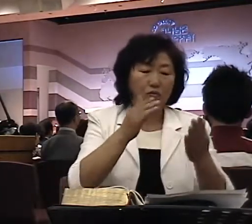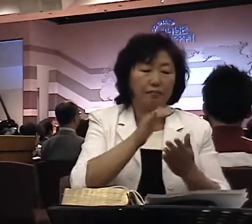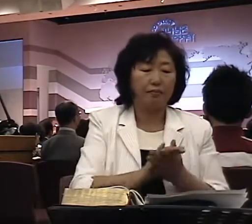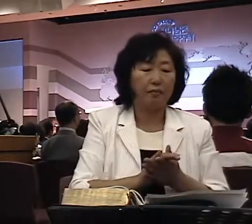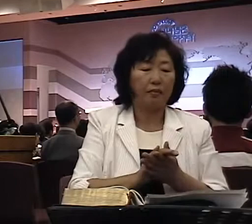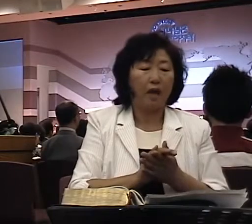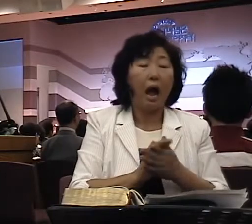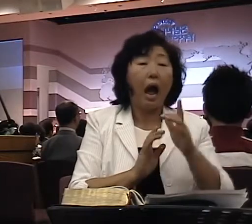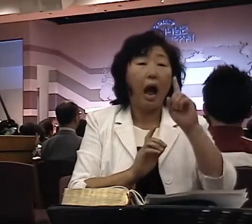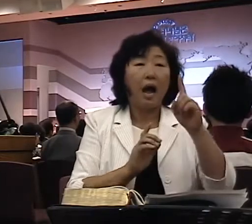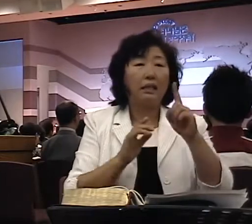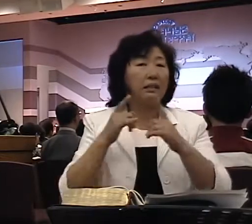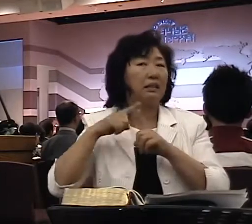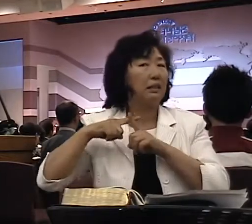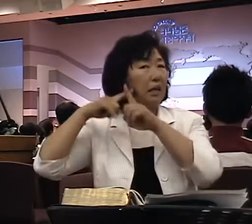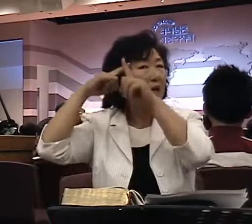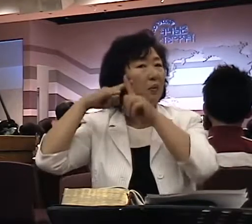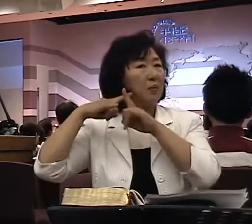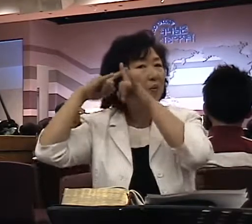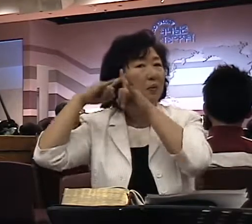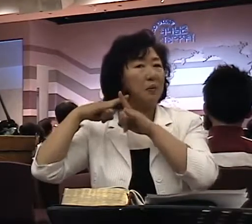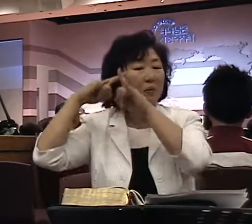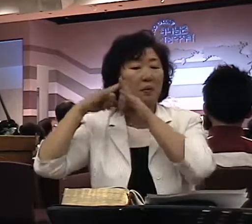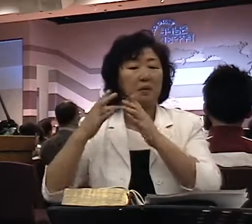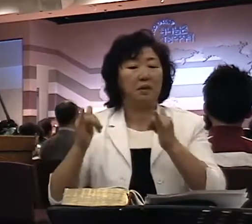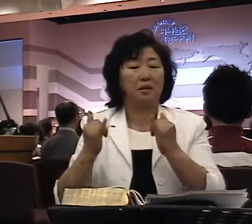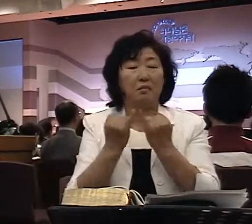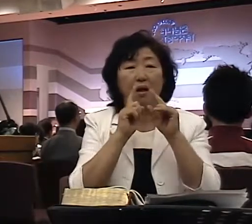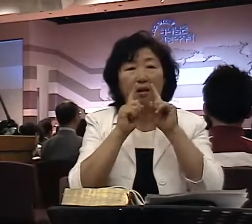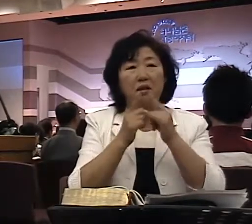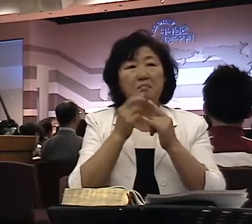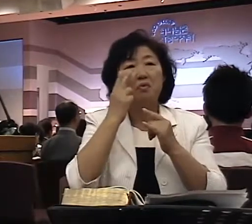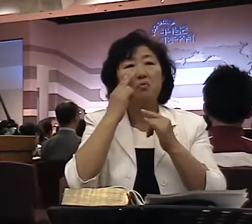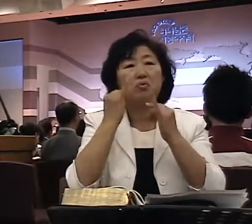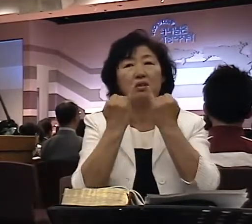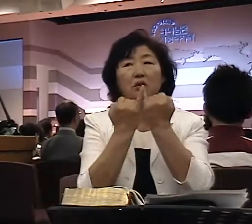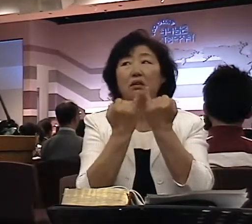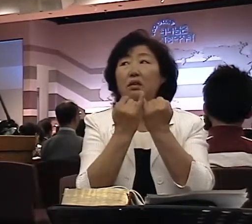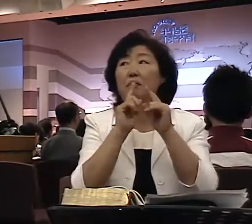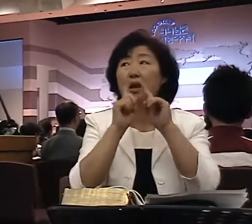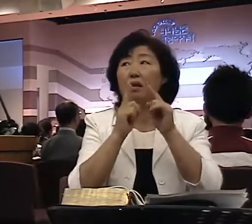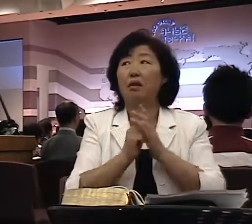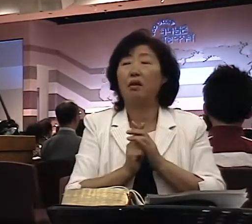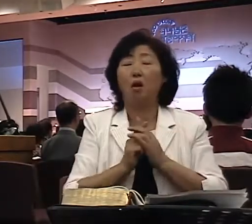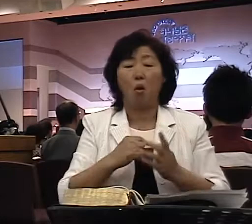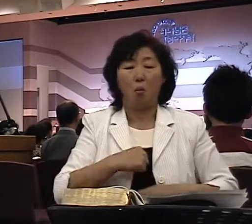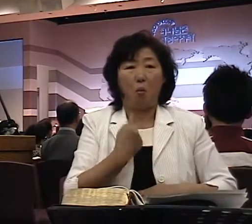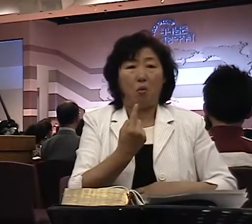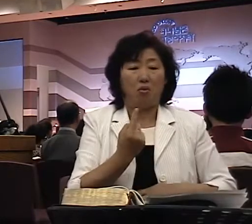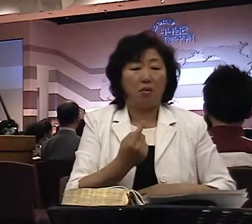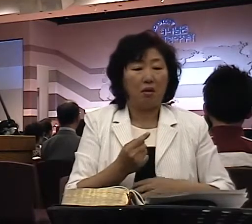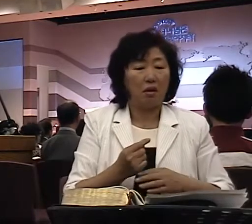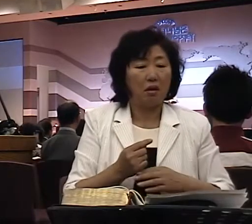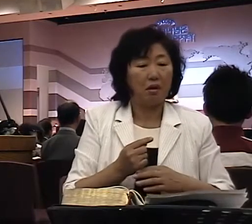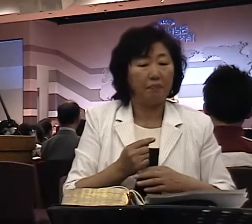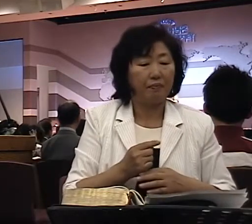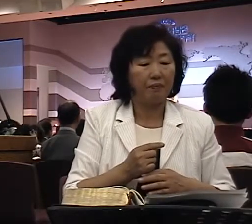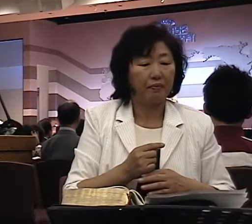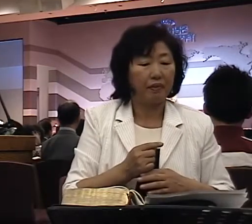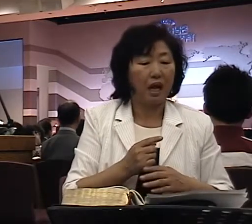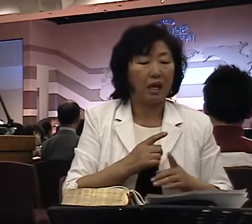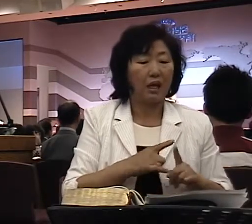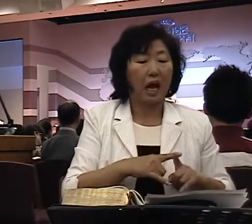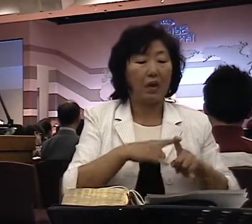어느 한 간호사가 이러한 간증을 하더라고요. 미국 분인데 본인이 언제 한번 간호했던 어느